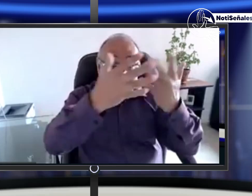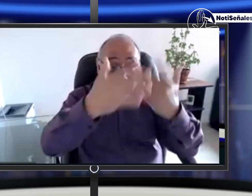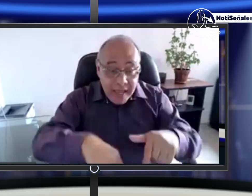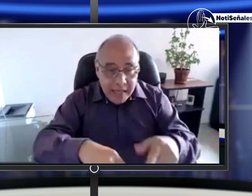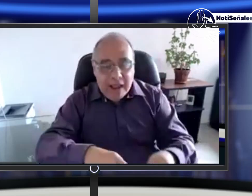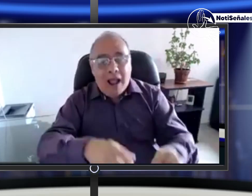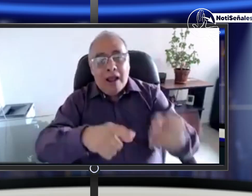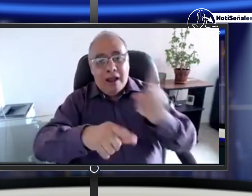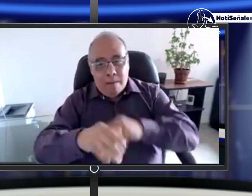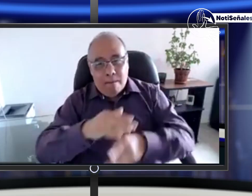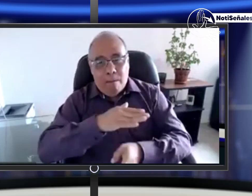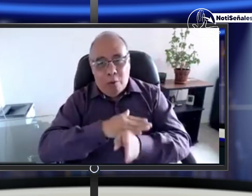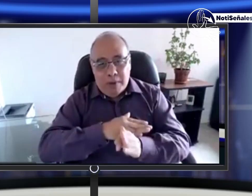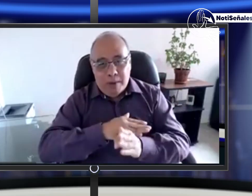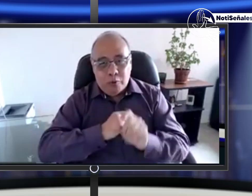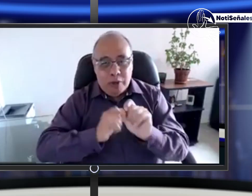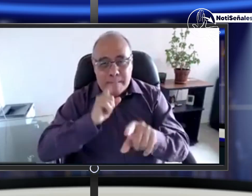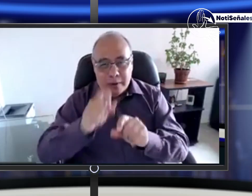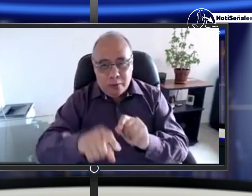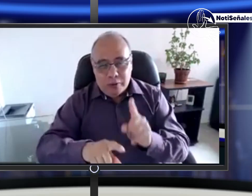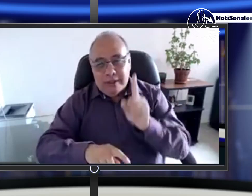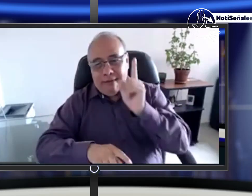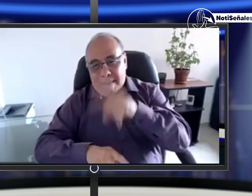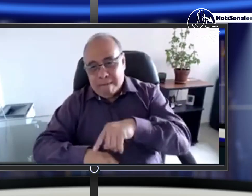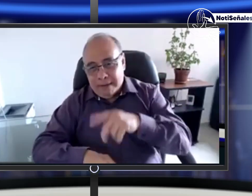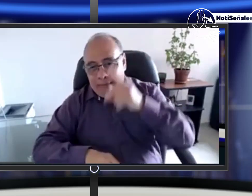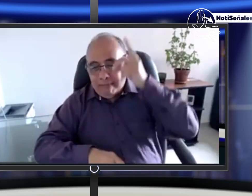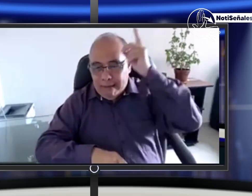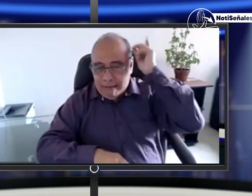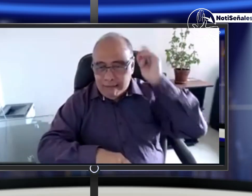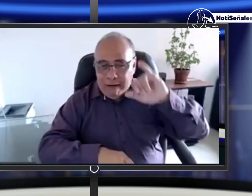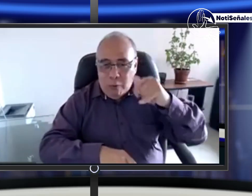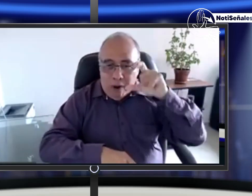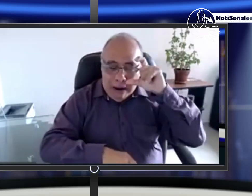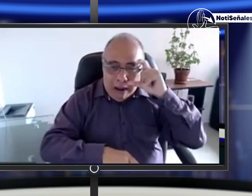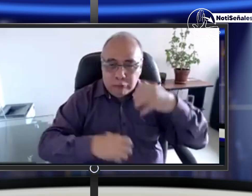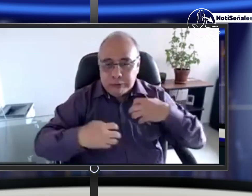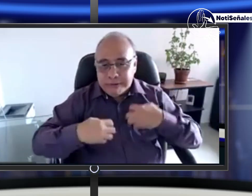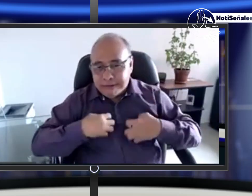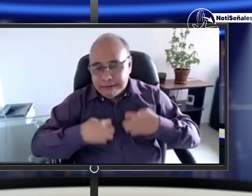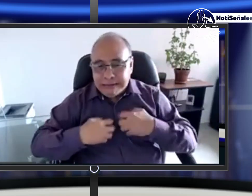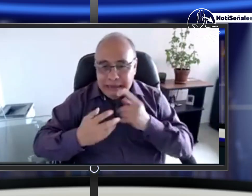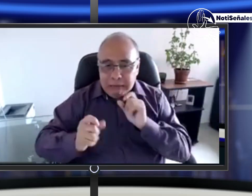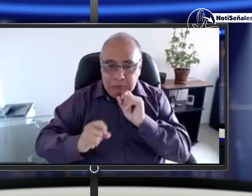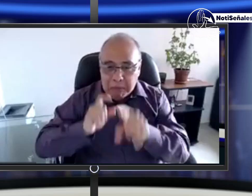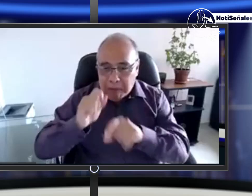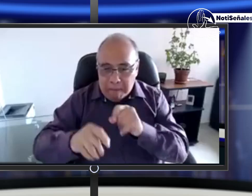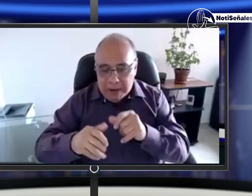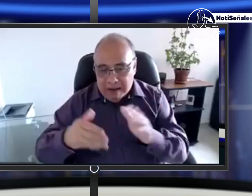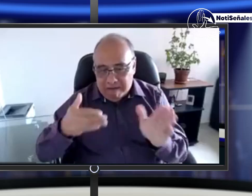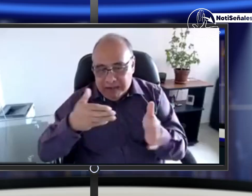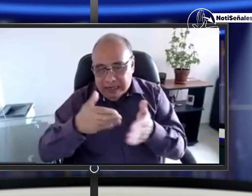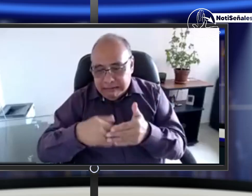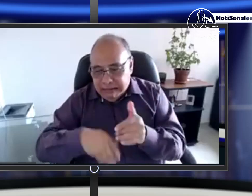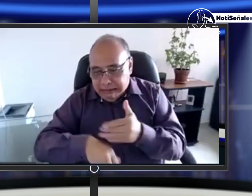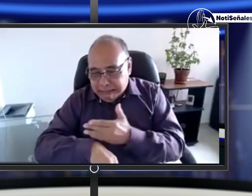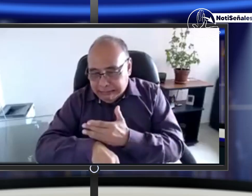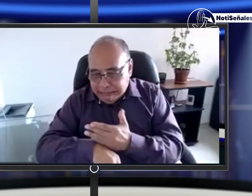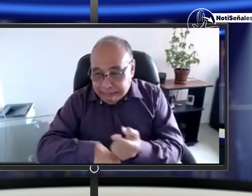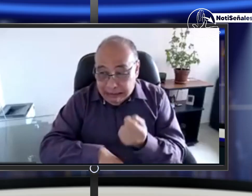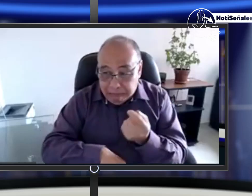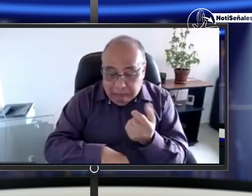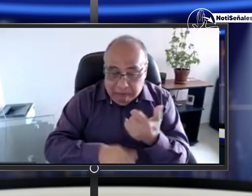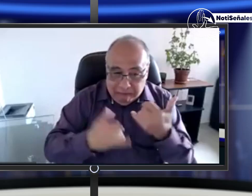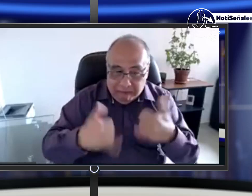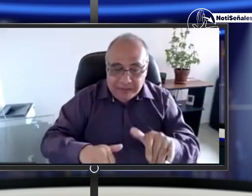que lo vamos a mostrar y luego pasamos a la pregunta que tenemos también allí y los comentarios que tienen